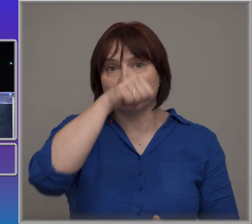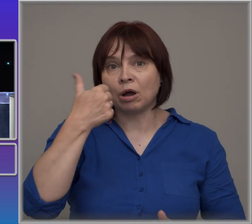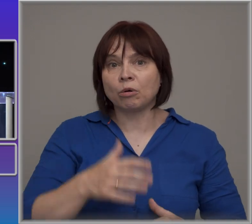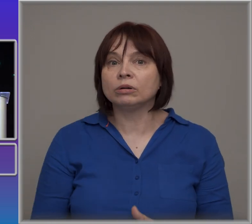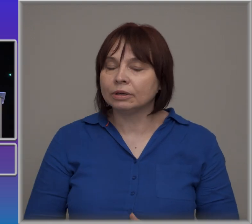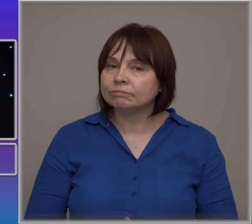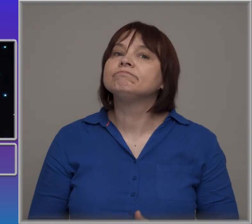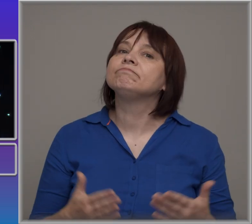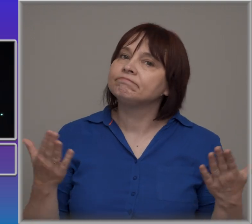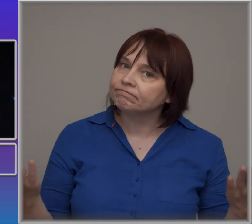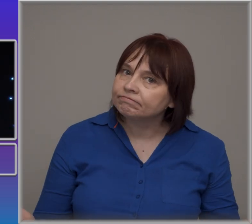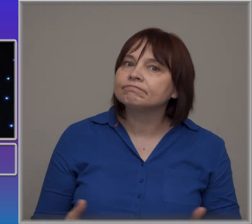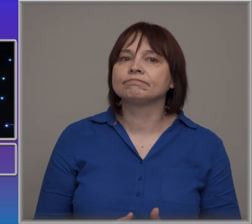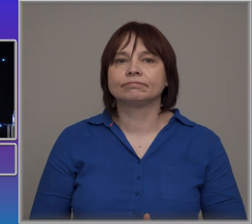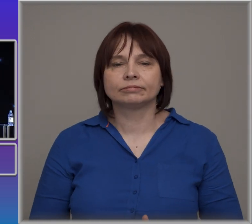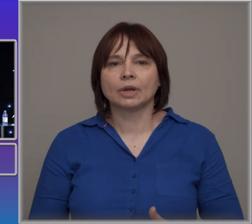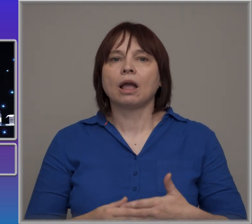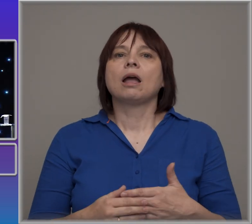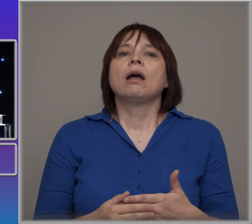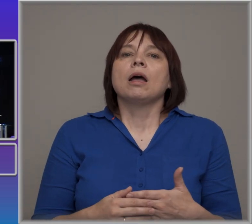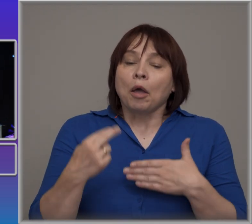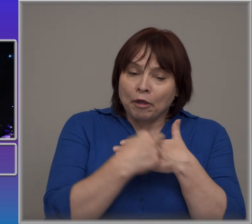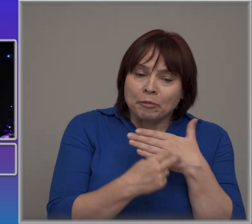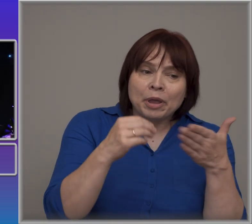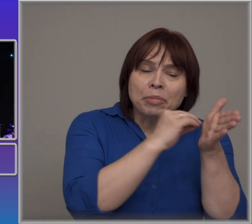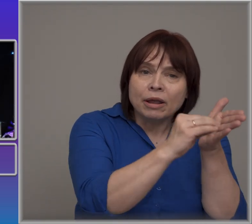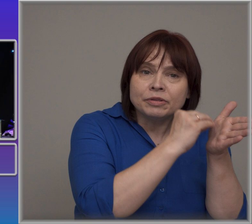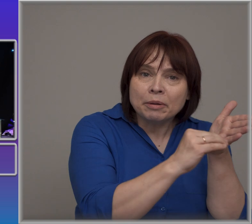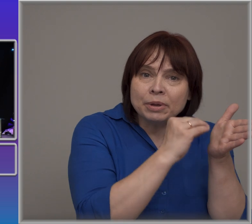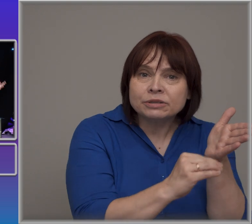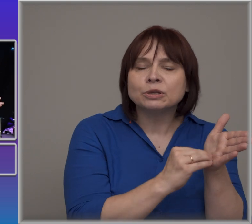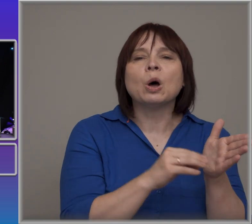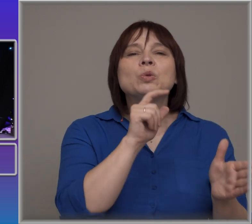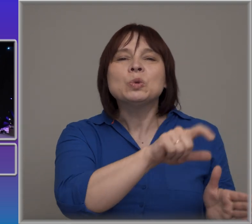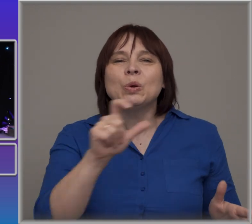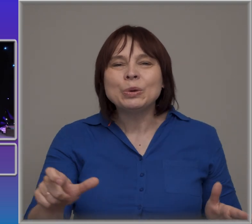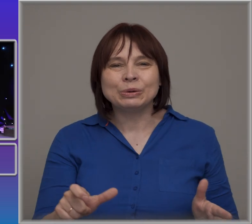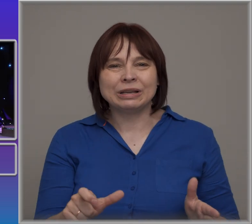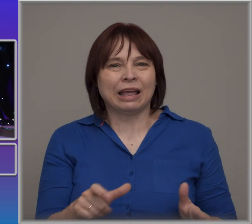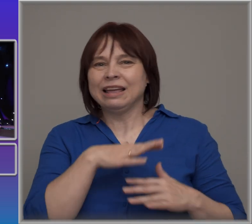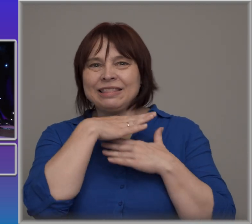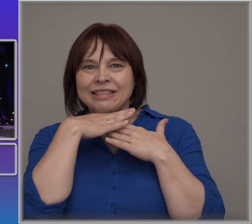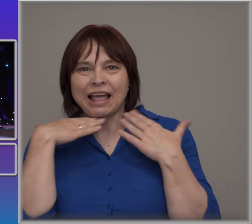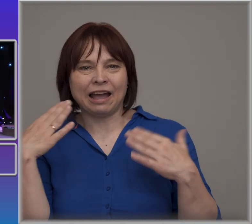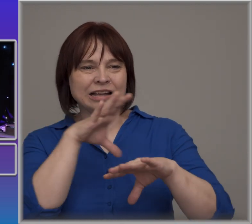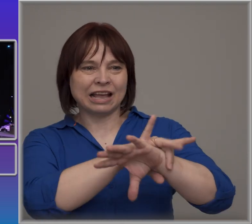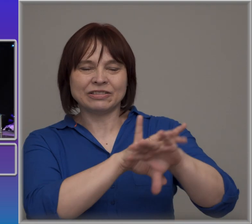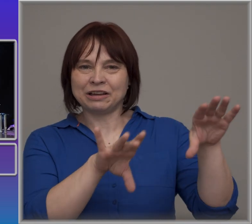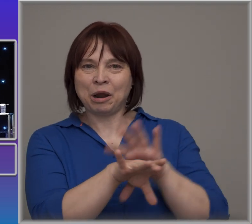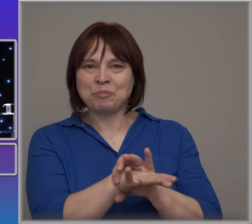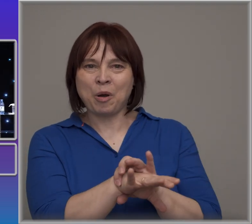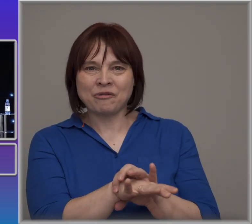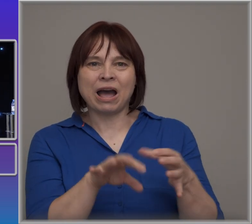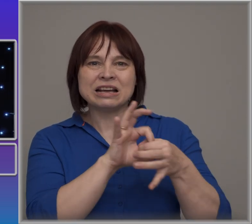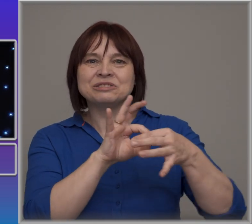Но по факту, свобода на уровне запрещения, на уровне законодательства приходит в наш